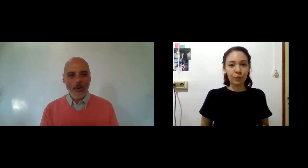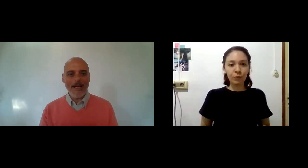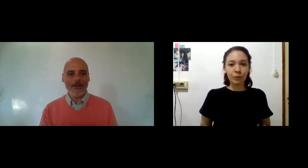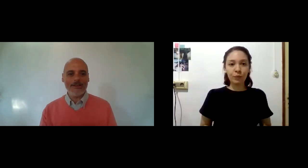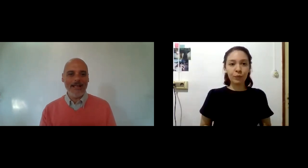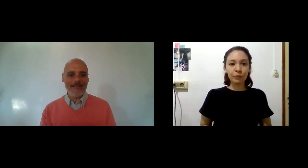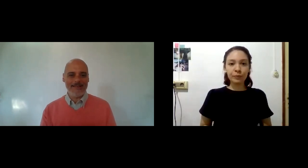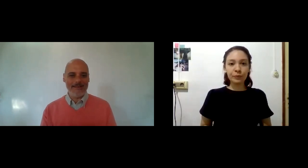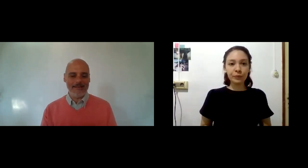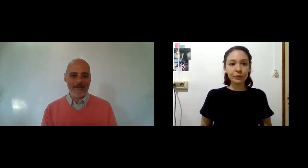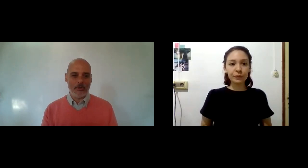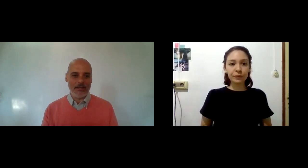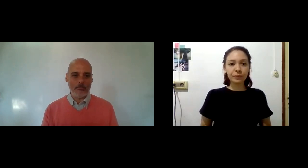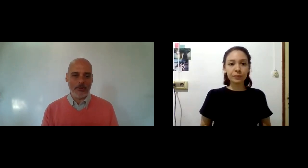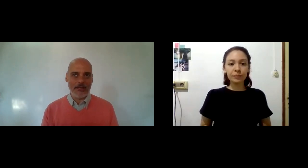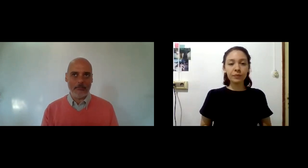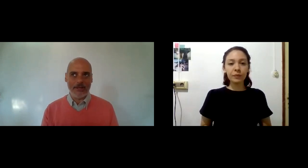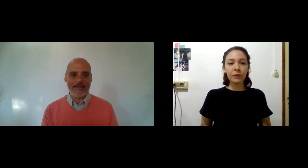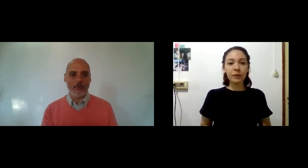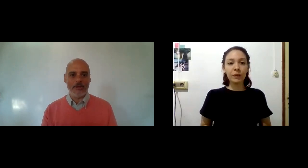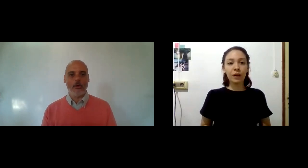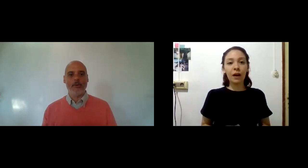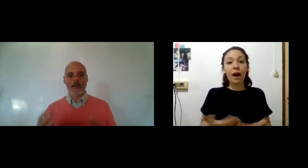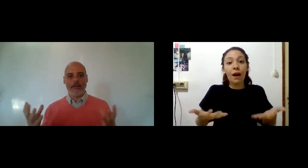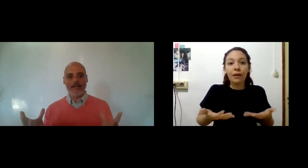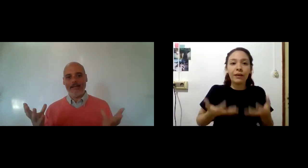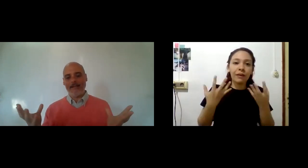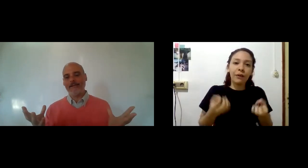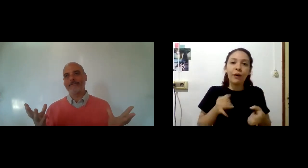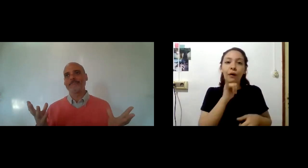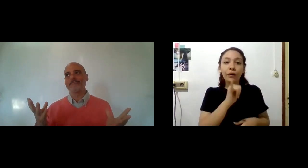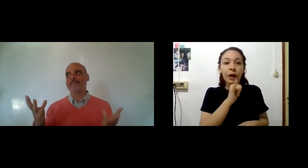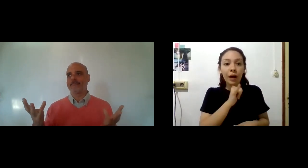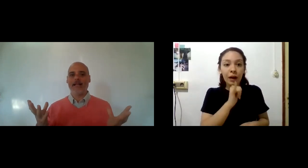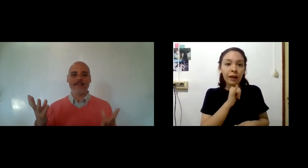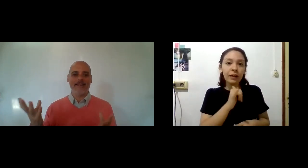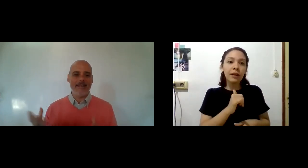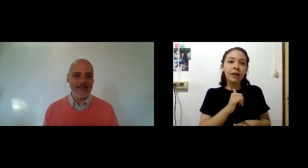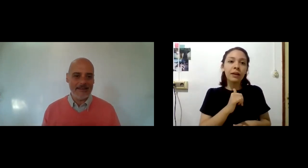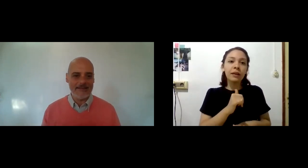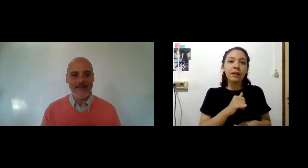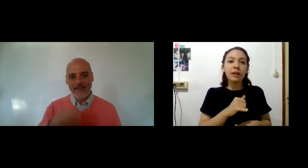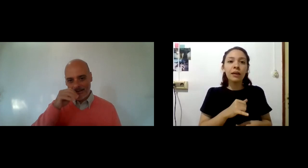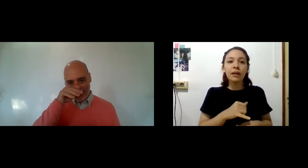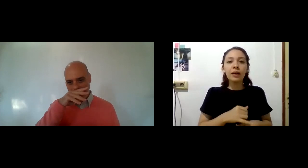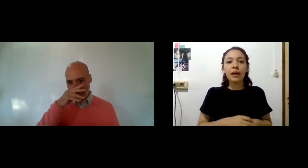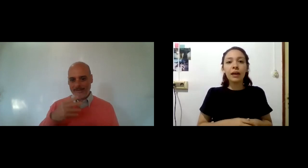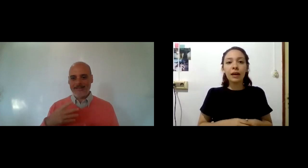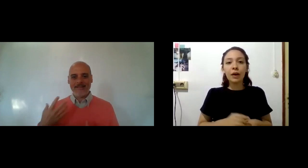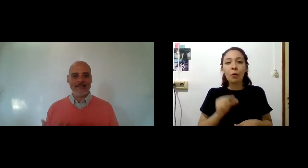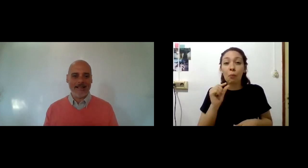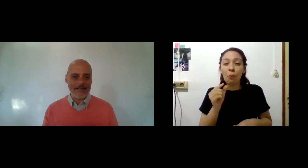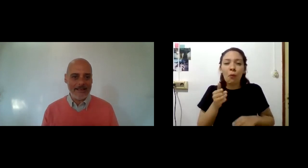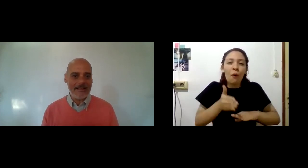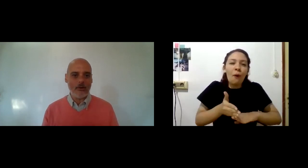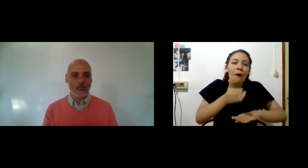Un poco para contarles y ponerlas y ponerlos como de alguna manera en antecedentes de qué se